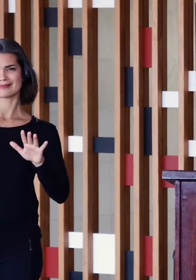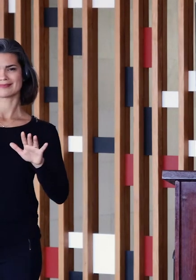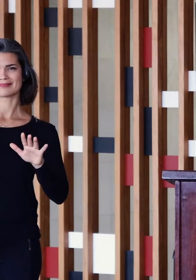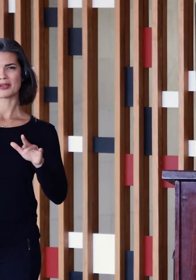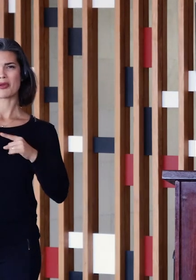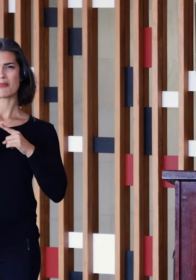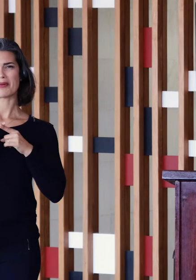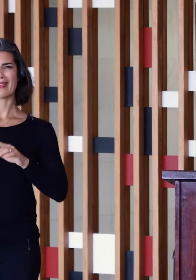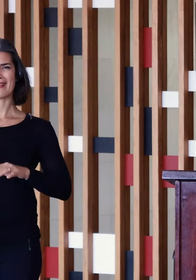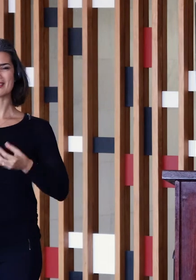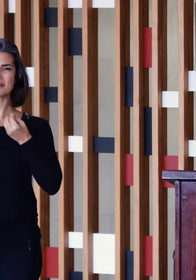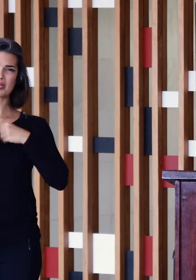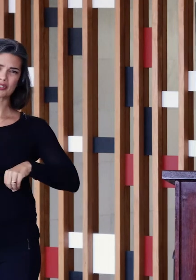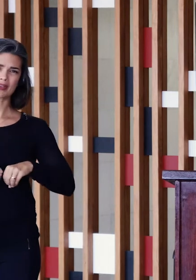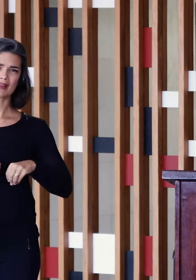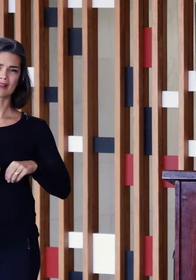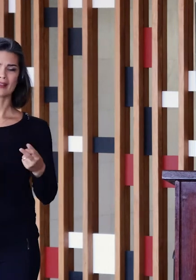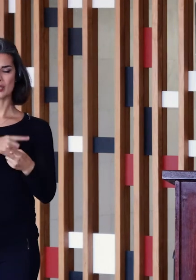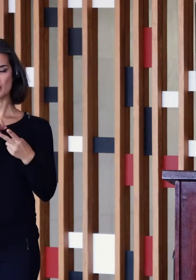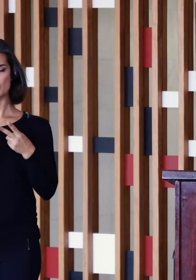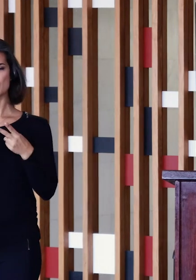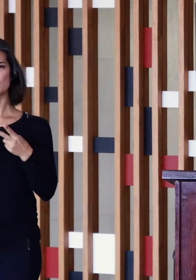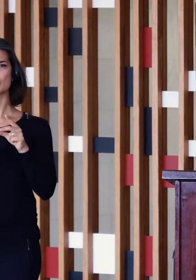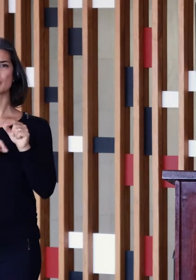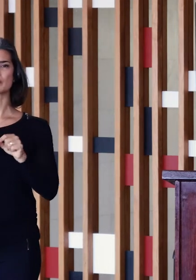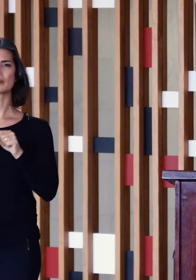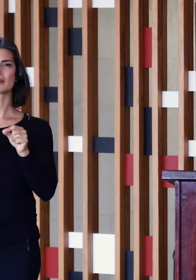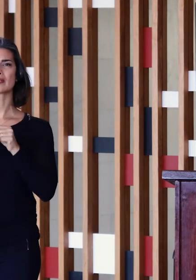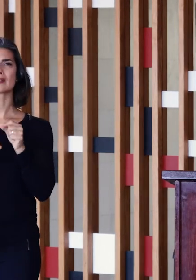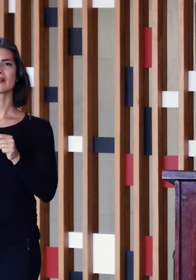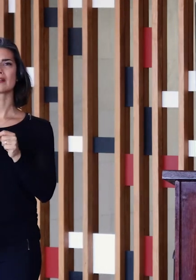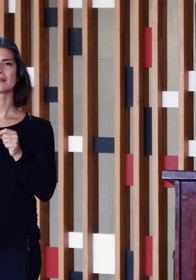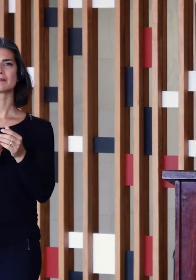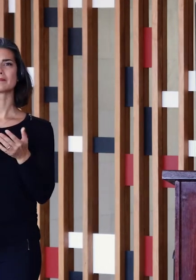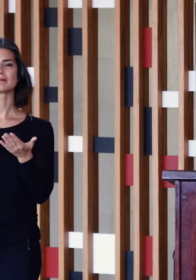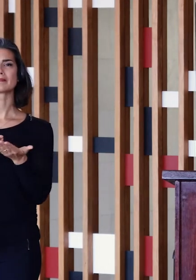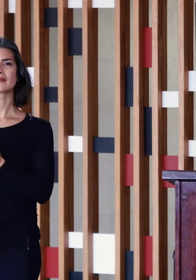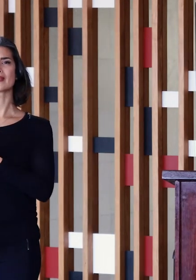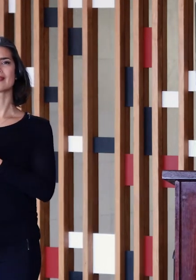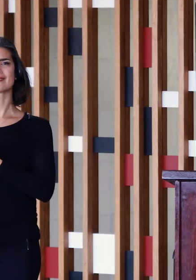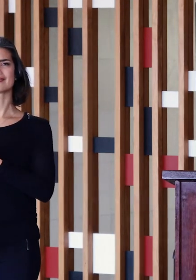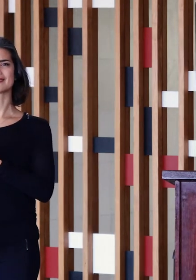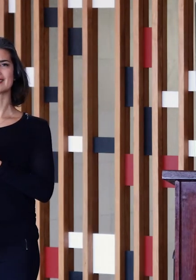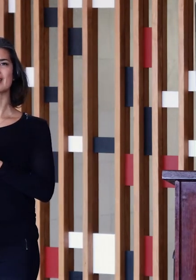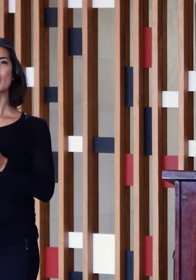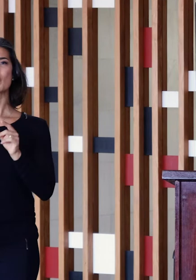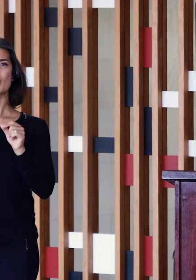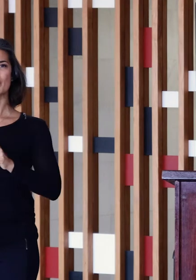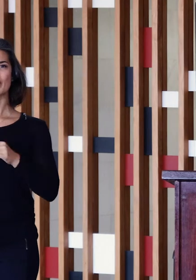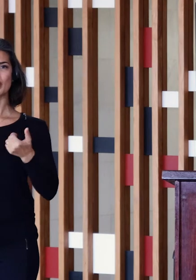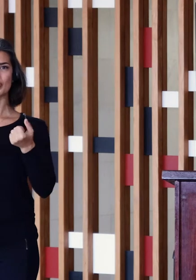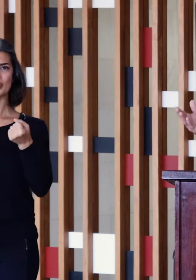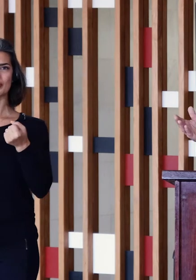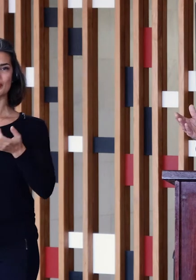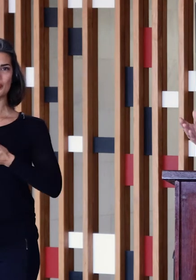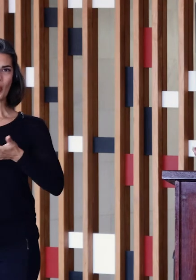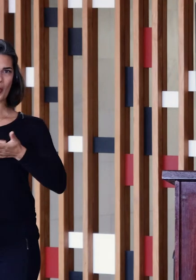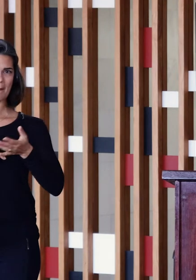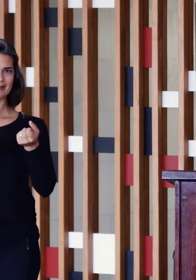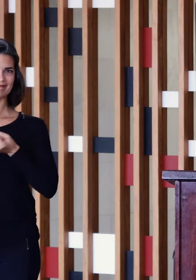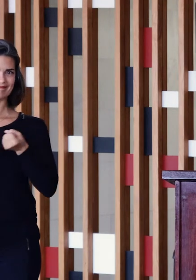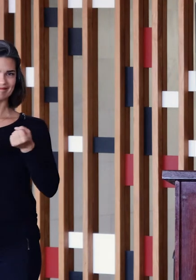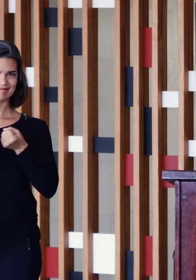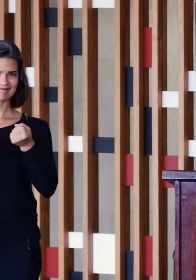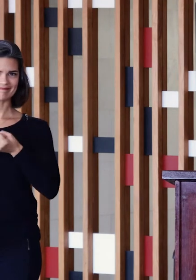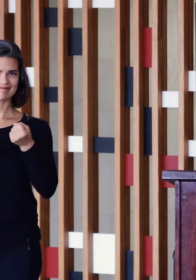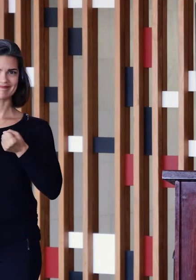Y en segundo lugar, la homologación de las licencias de conducir para que las licencias brasileñas